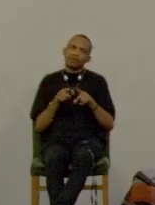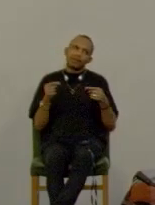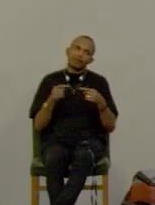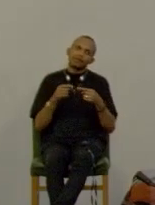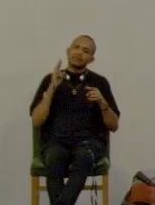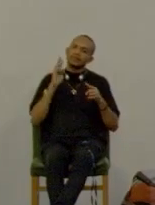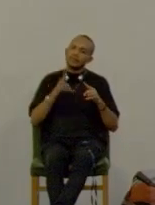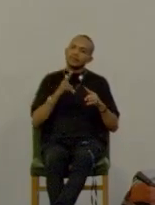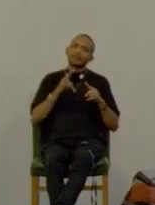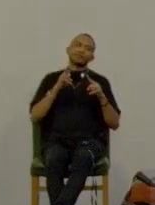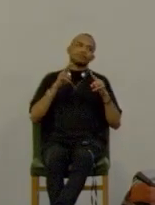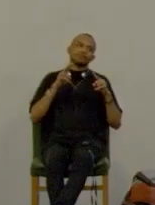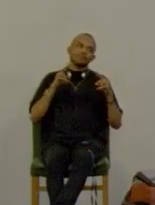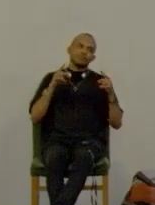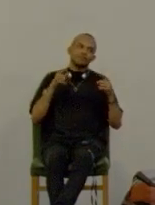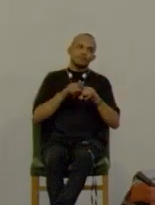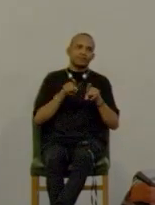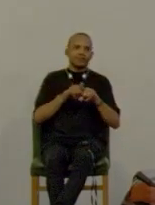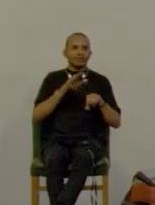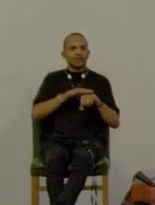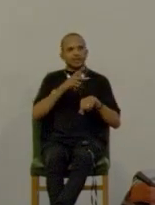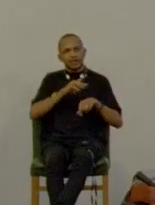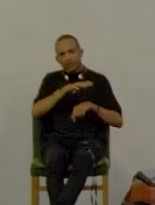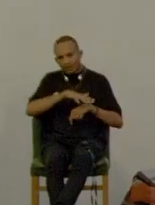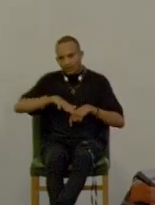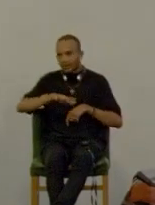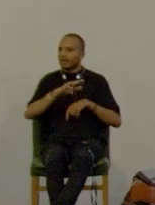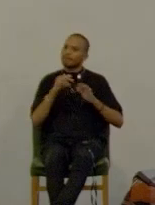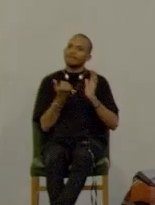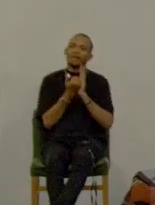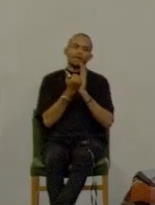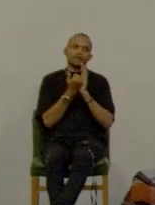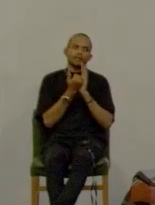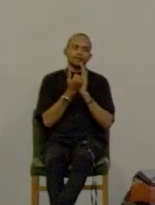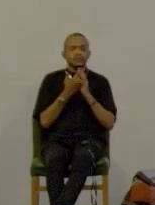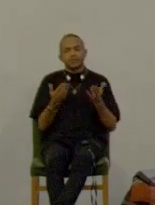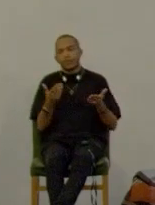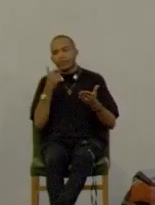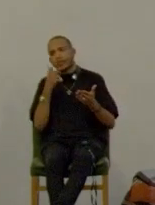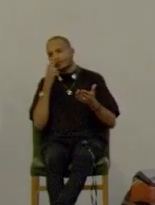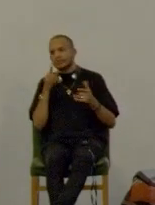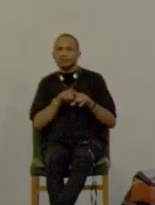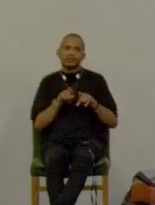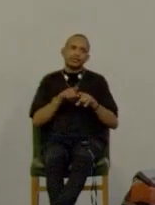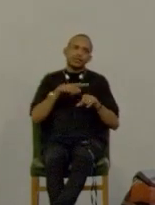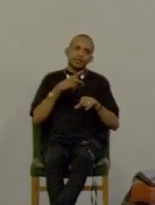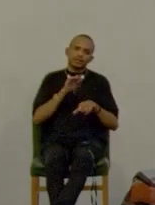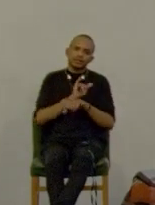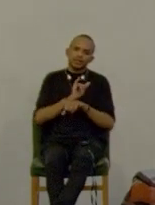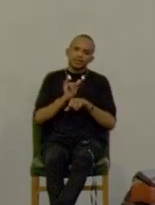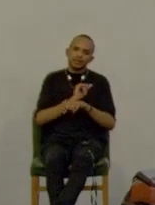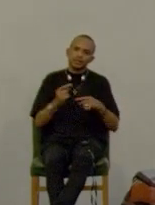sendo tombado, ele conseguiu fazer com que aquela área fosse demarcada, né? Então, também acho que, por vezes, tem essas estratégias